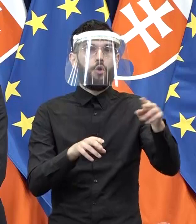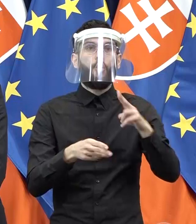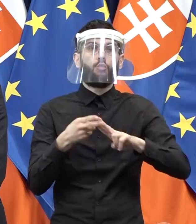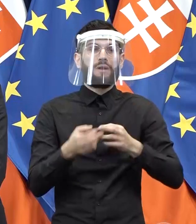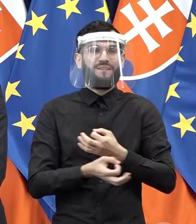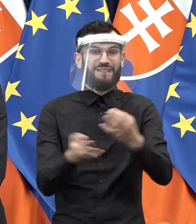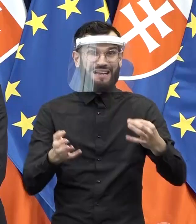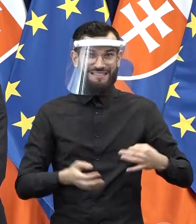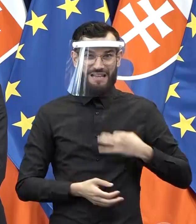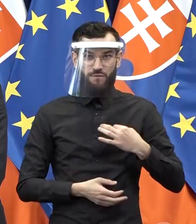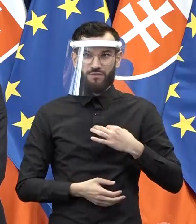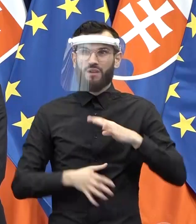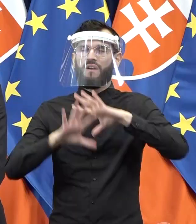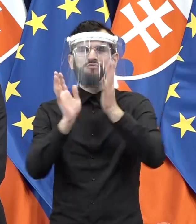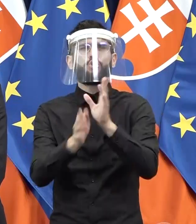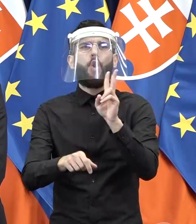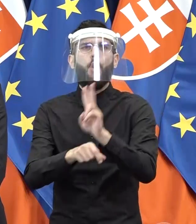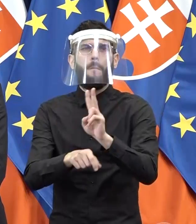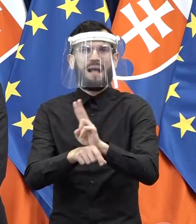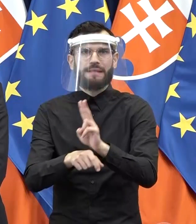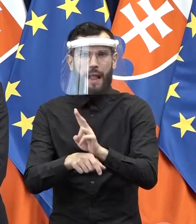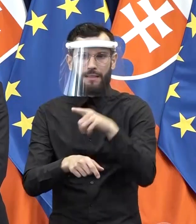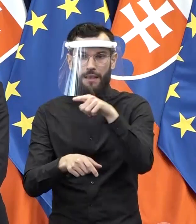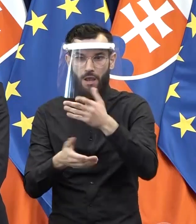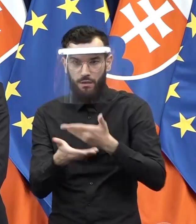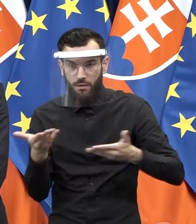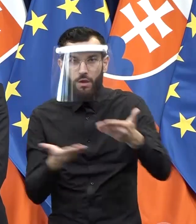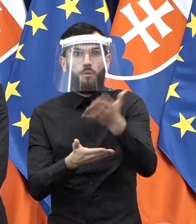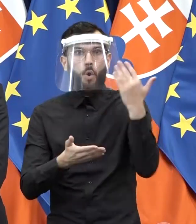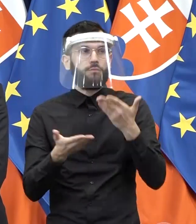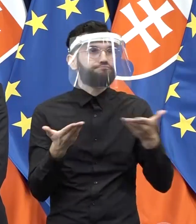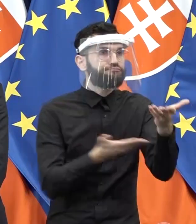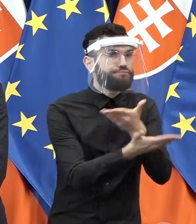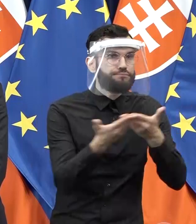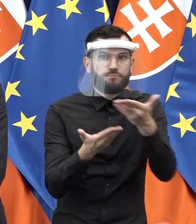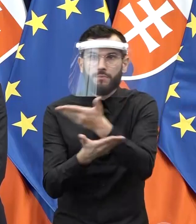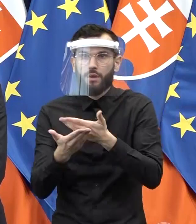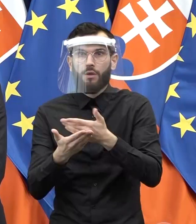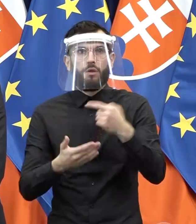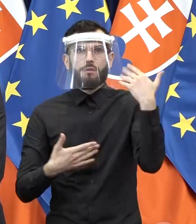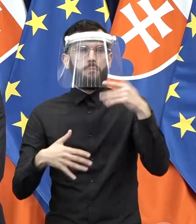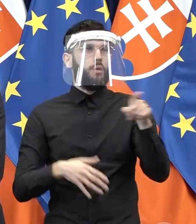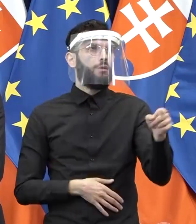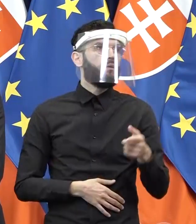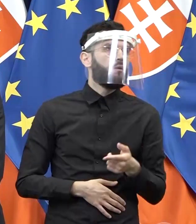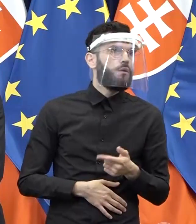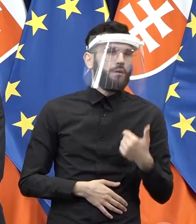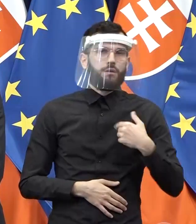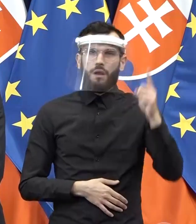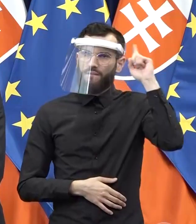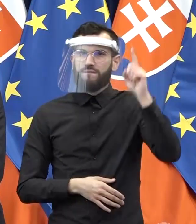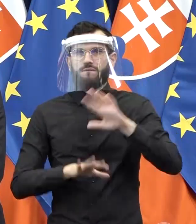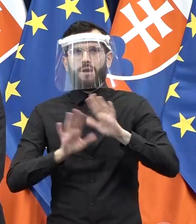zdravotníctva, čiže všetky tieto opatrenia sme príjmali konsenzom. Dnes snažili sme sa teraz prísť